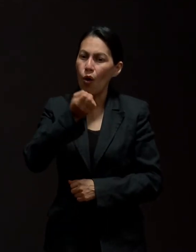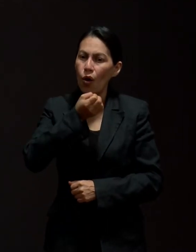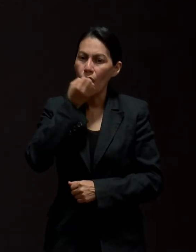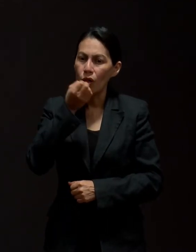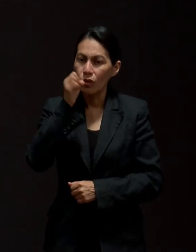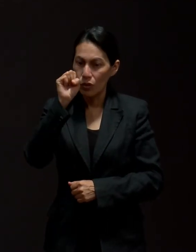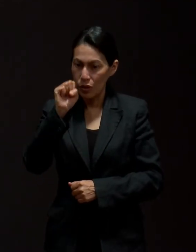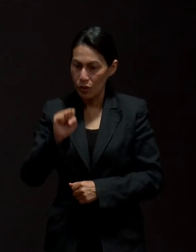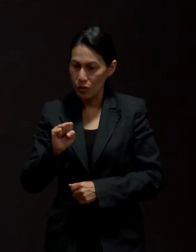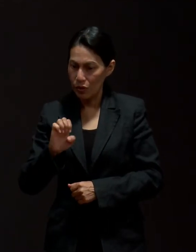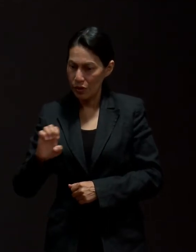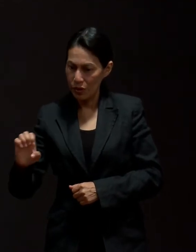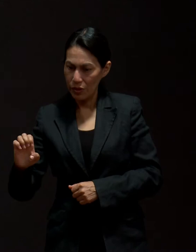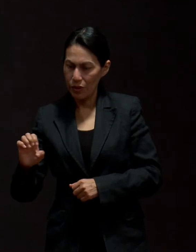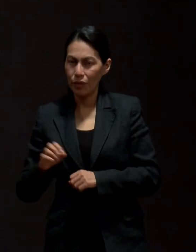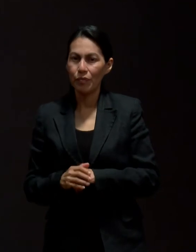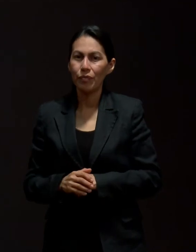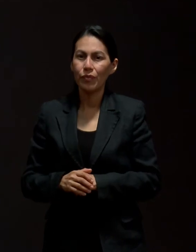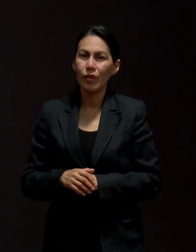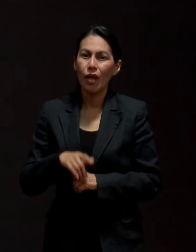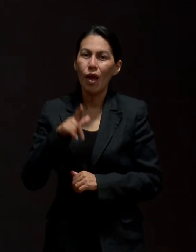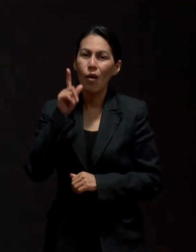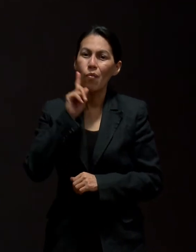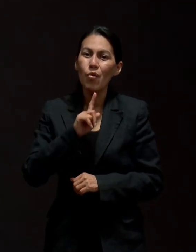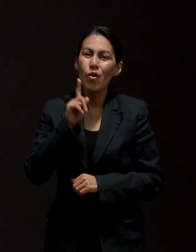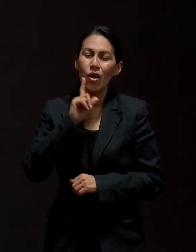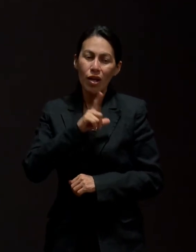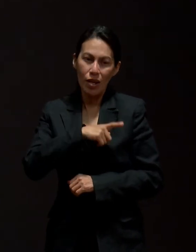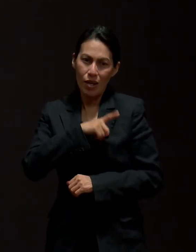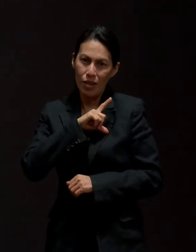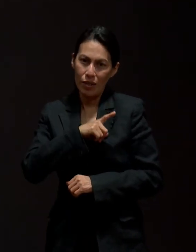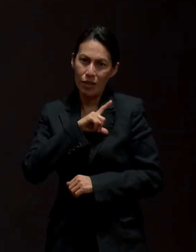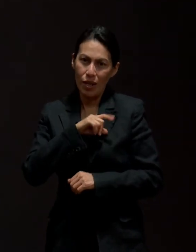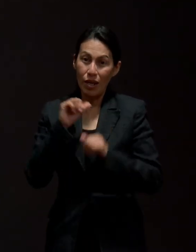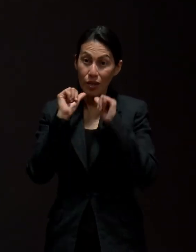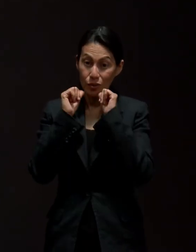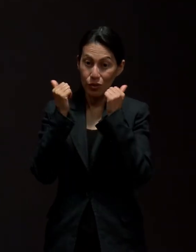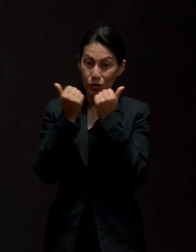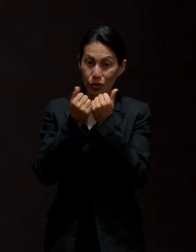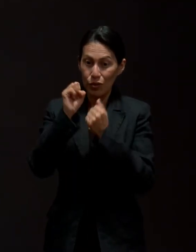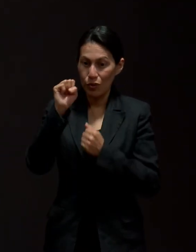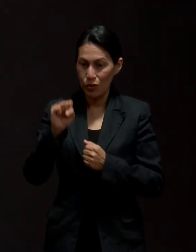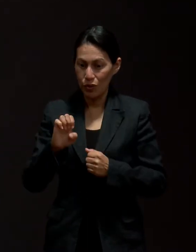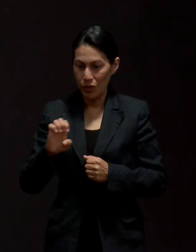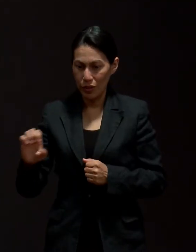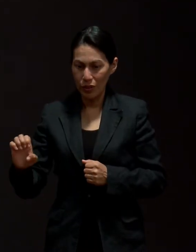Ella es coordinadora de oración del sureste, ella es laica, y va por todas las